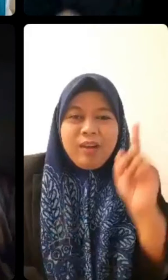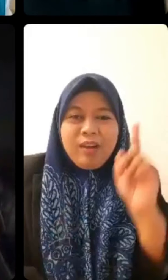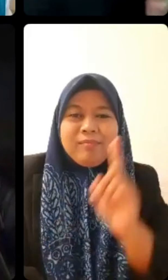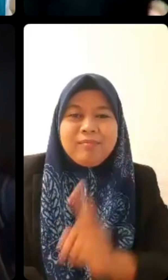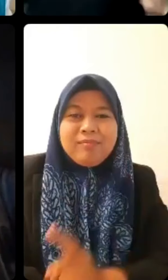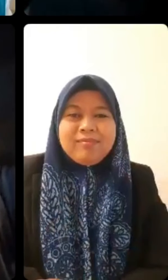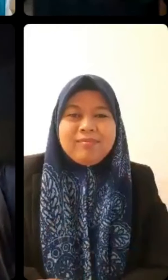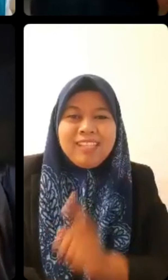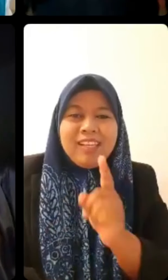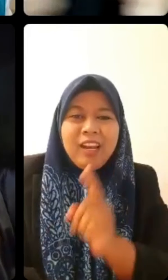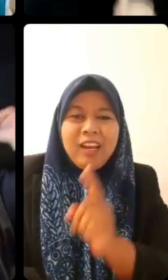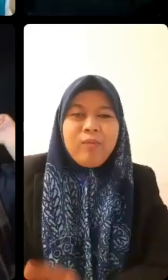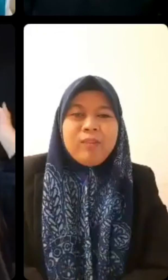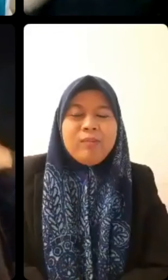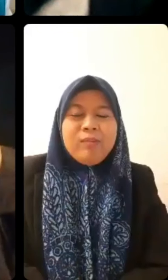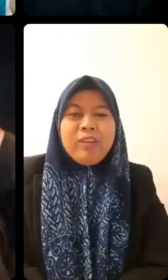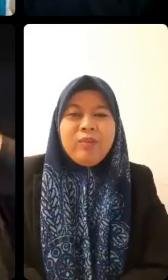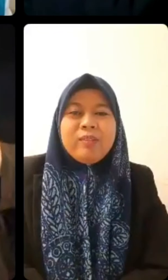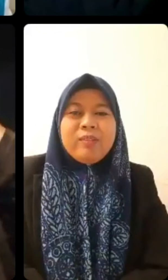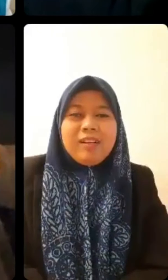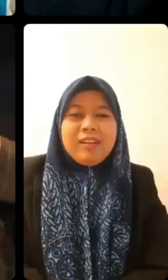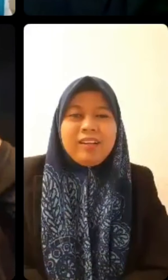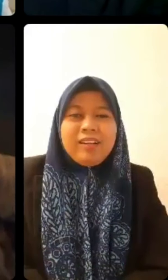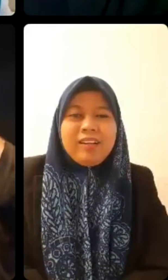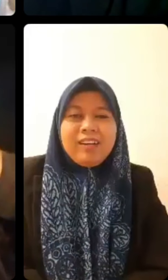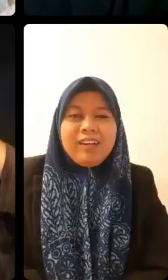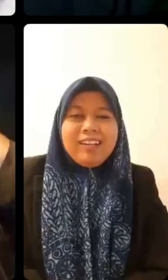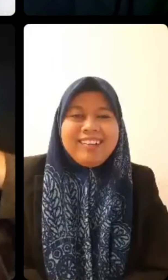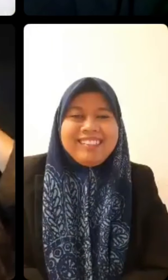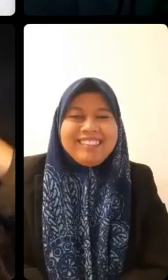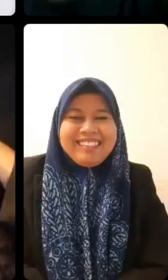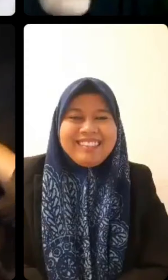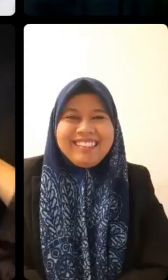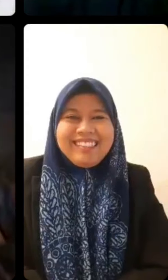Nanti kalau Tuhan jadikan awak betul-betul OKU macam mana?